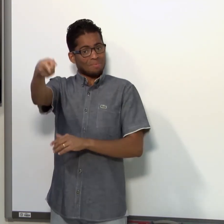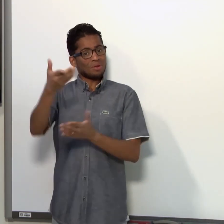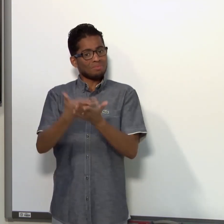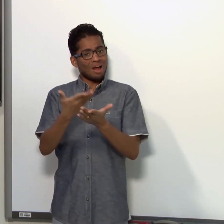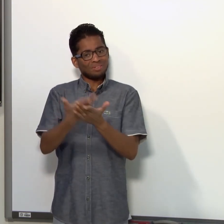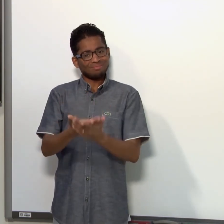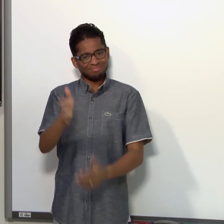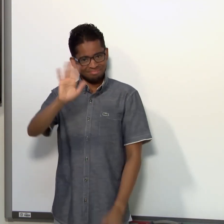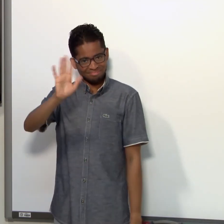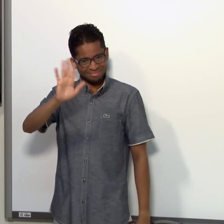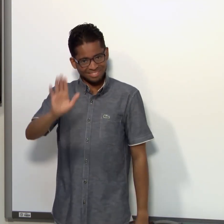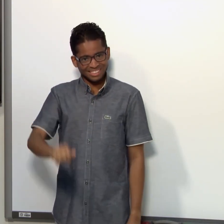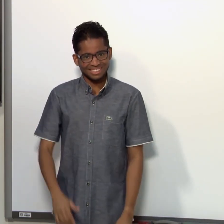até a próxima aula. Tchau!